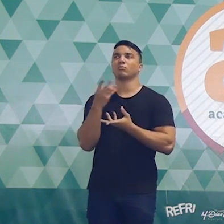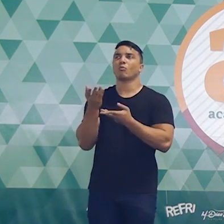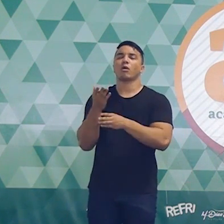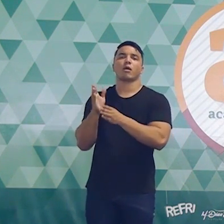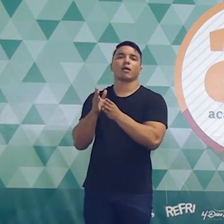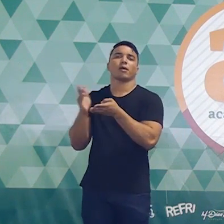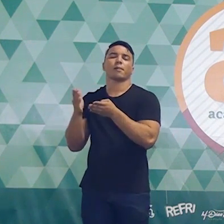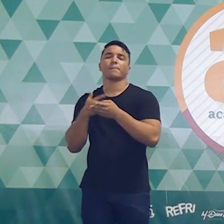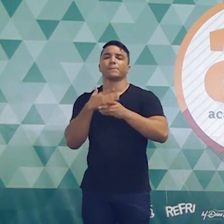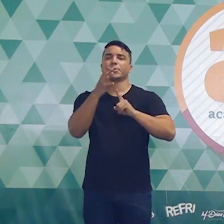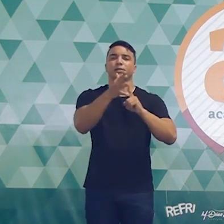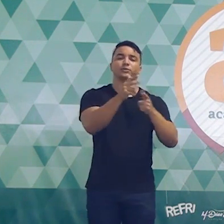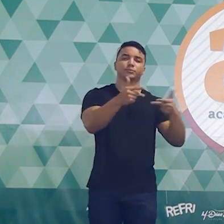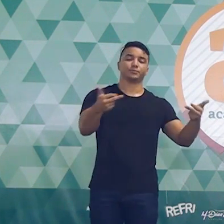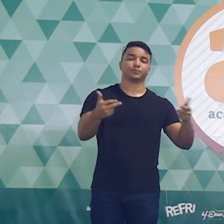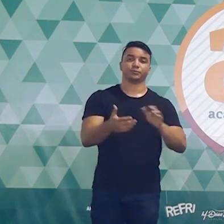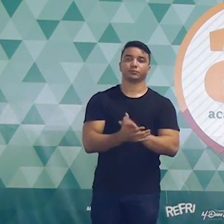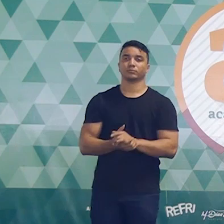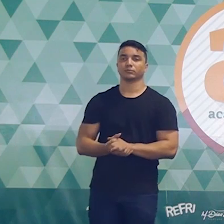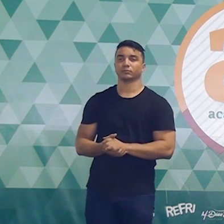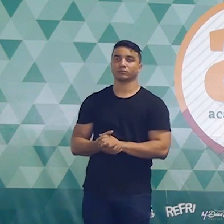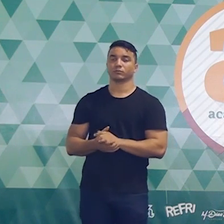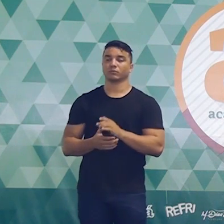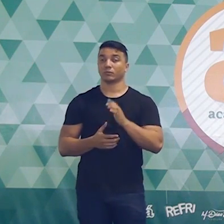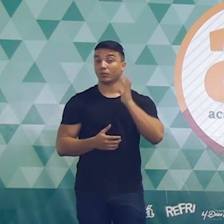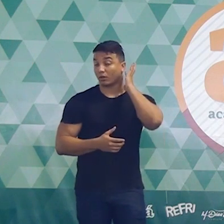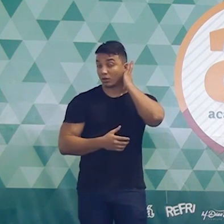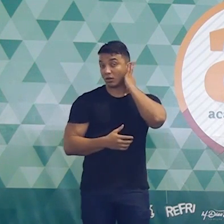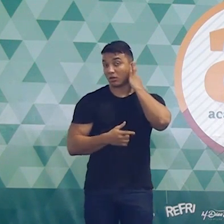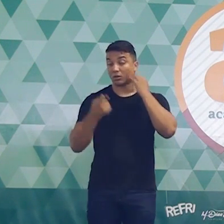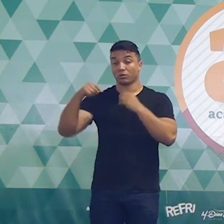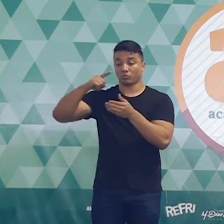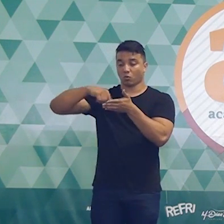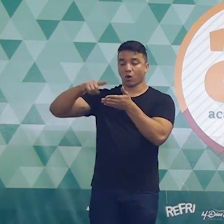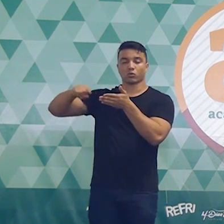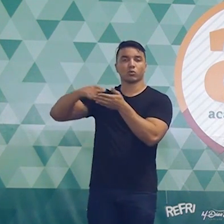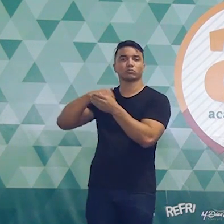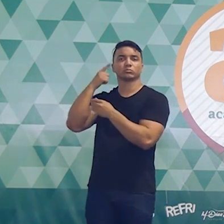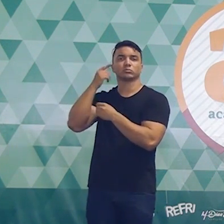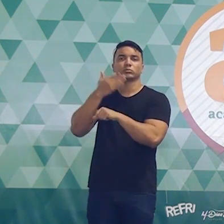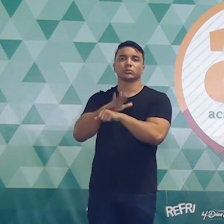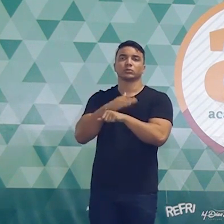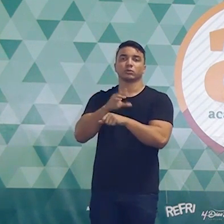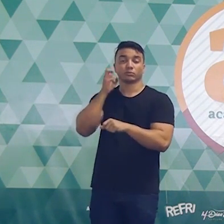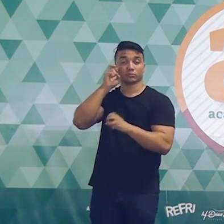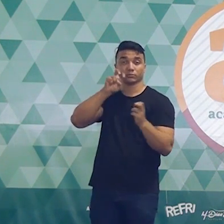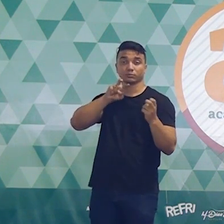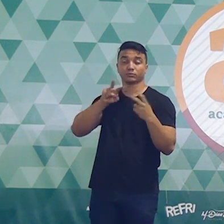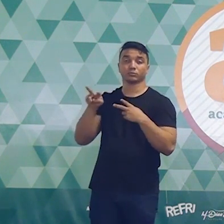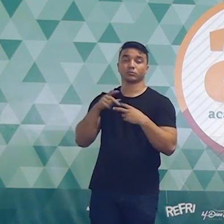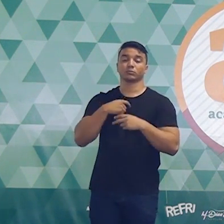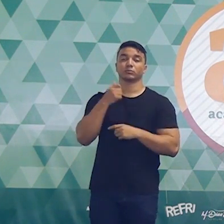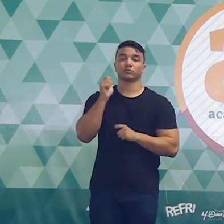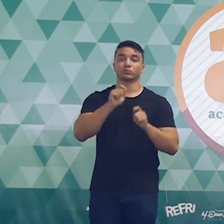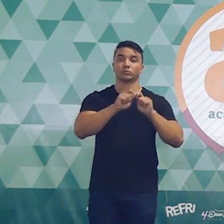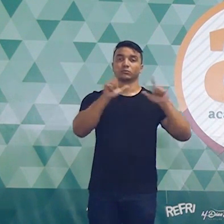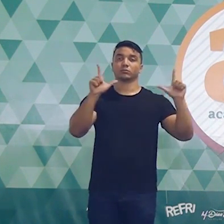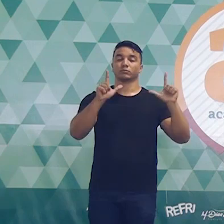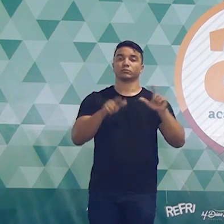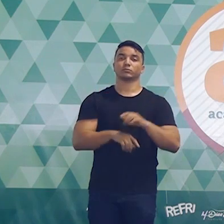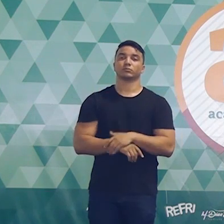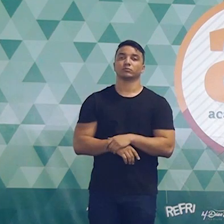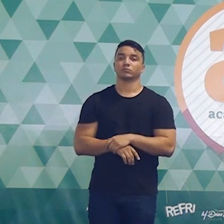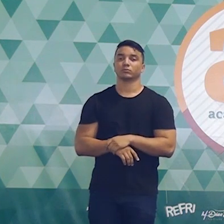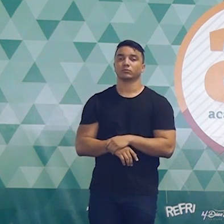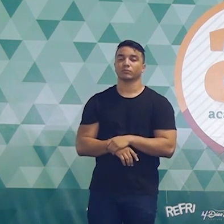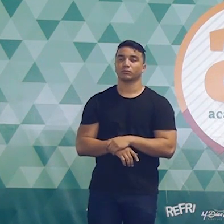de aulas, de palestras, certo? Aí os corretores foram treinados para o seguinte, está na tela aí, quero que todo mundo veja. Professor,